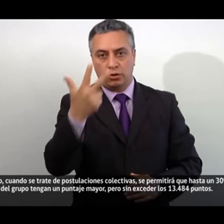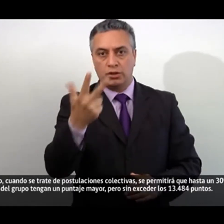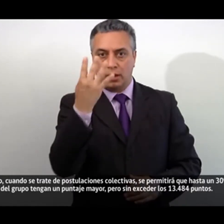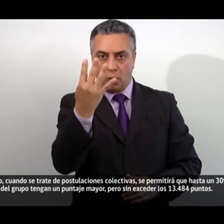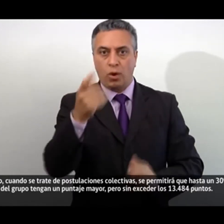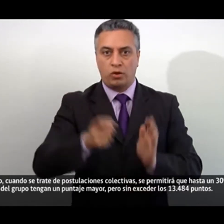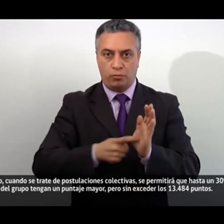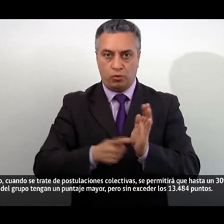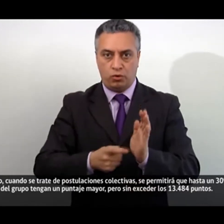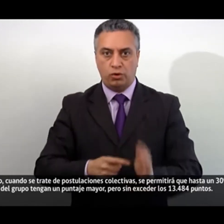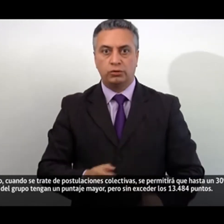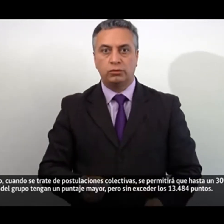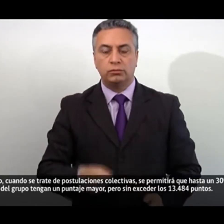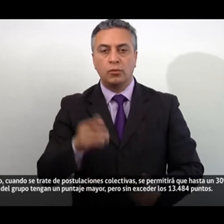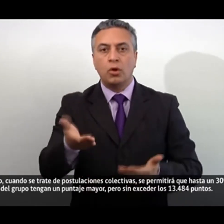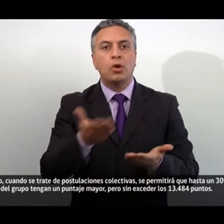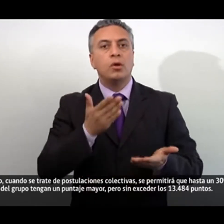13.484 puntos.